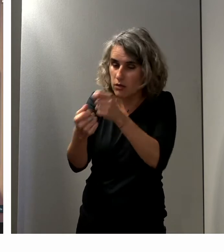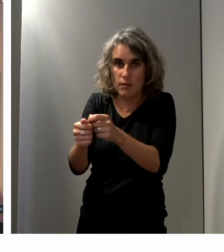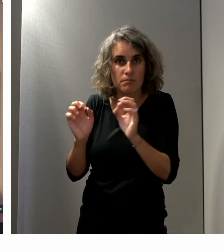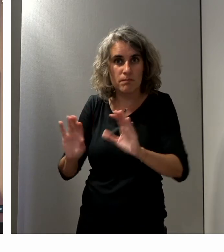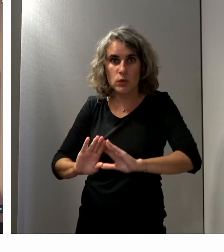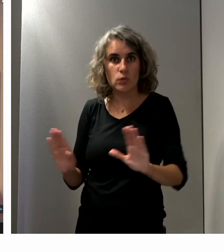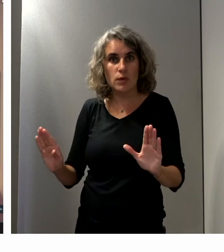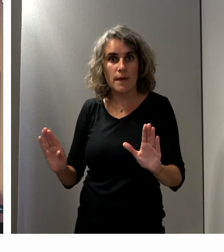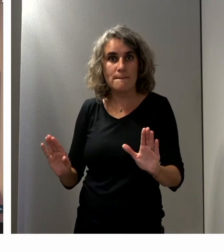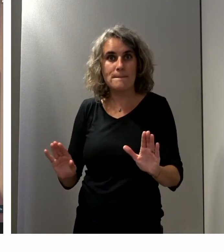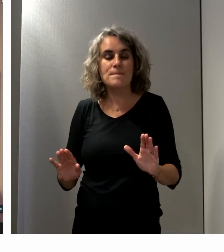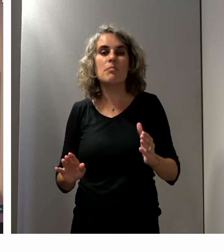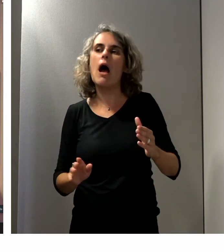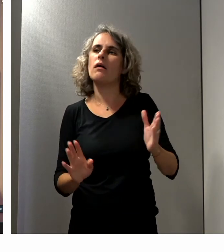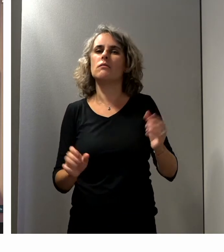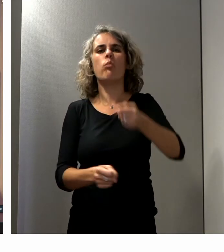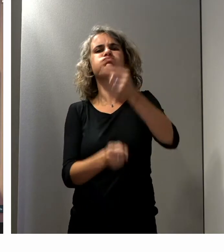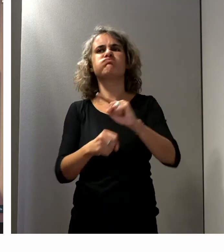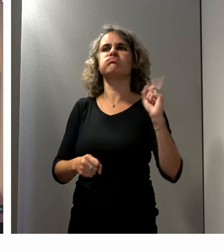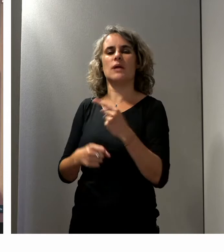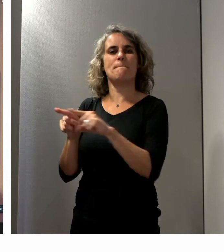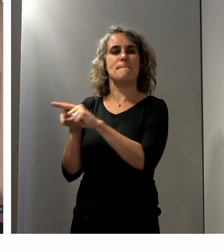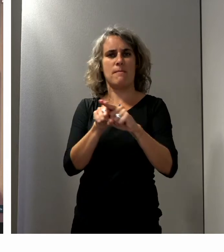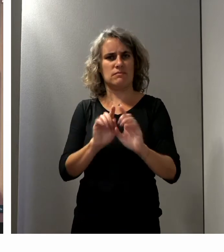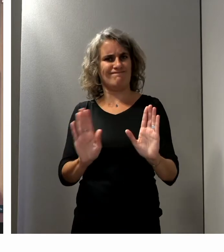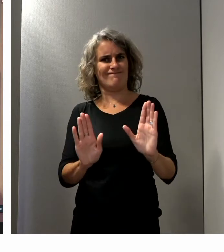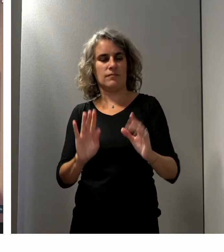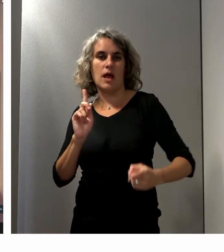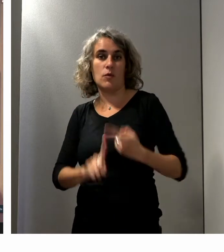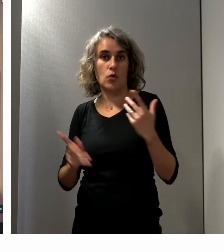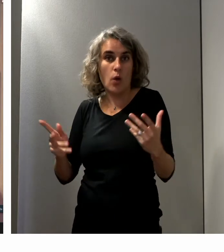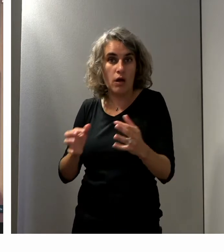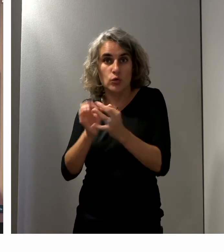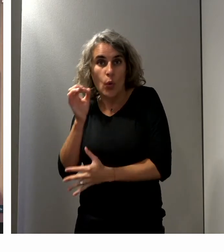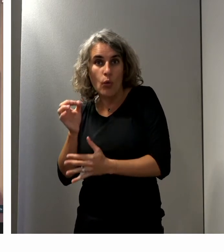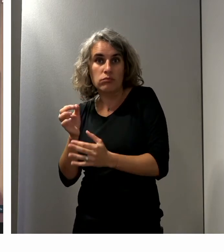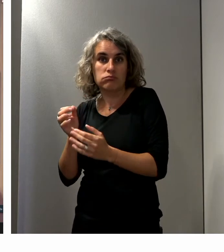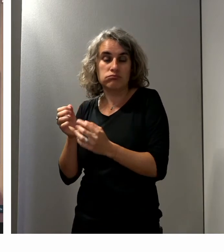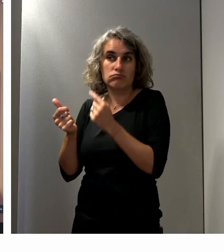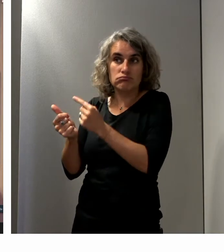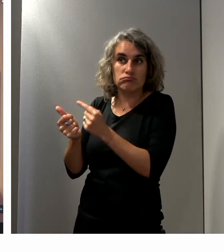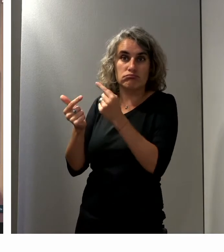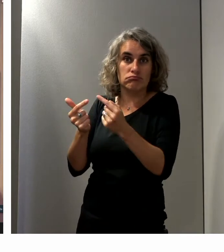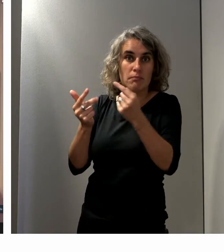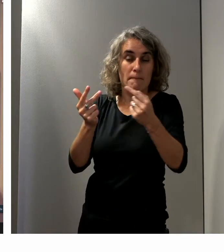puis, l'objectif, c'est pas de créer une obligation pour toutes et tous, c'est plutôt de découvrir des possibilités pour les personnes en situation de handicap lorsqu'elles le